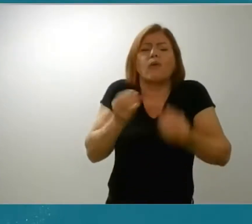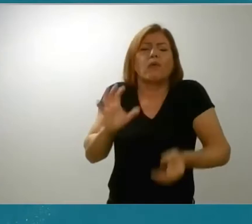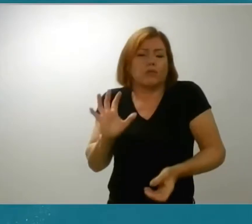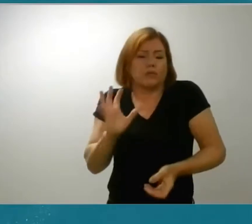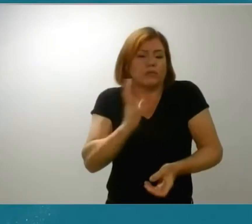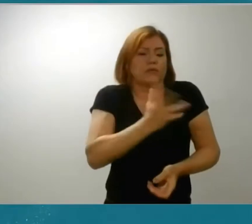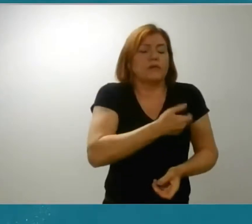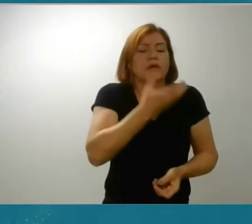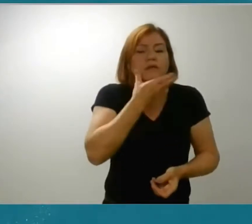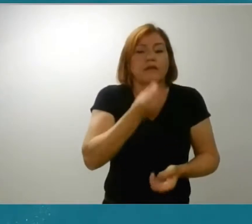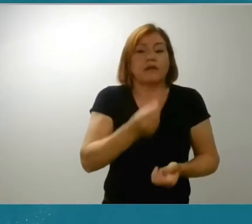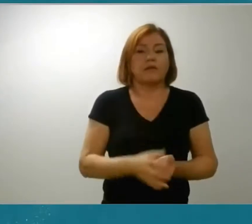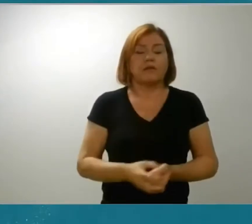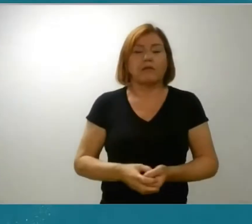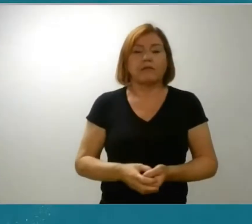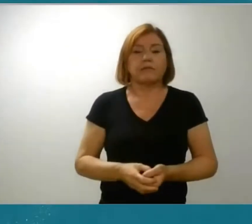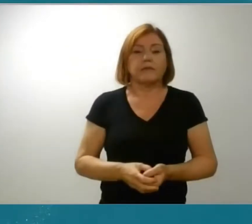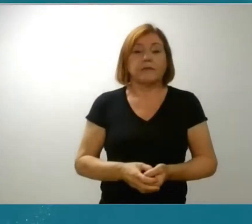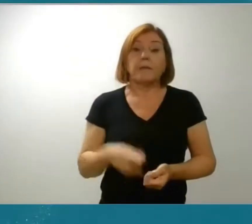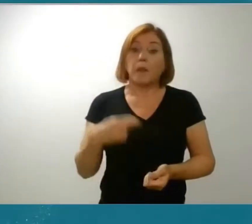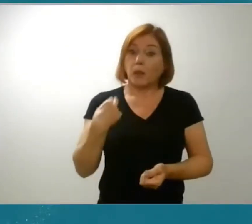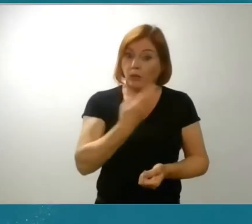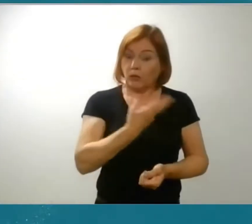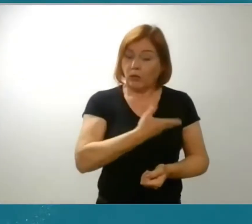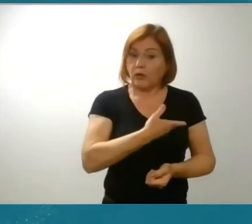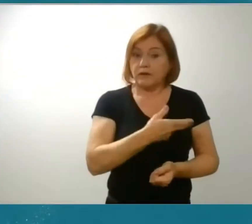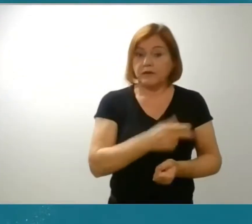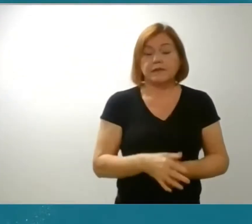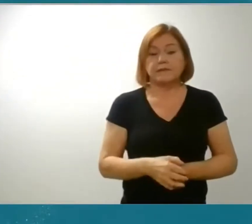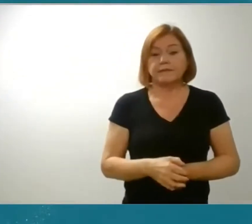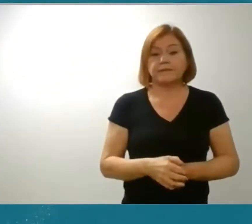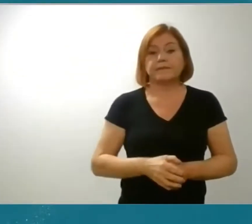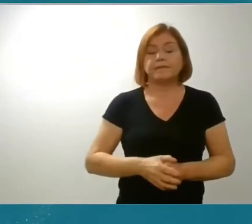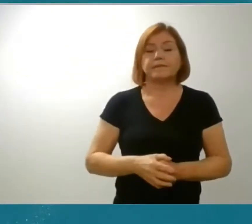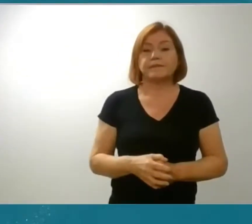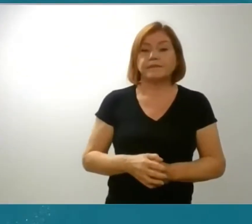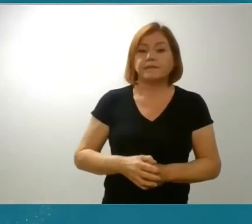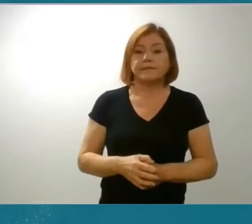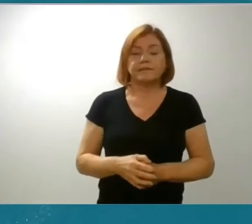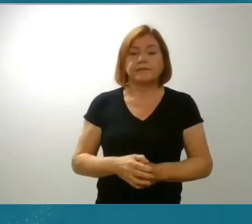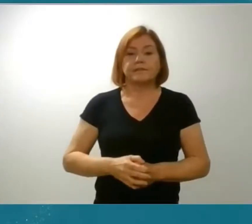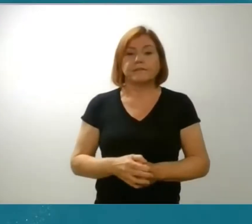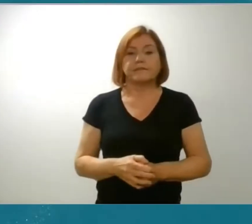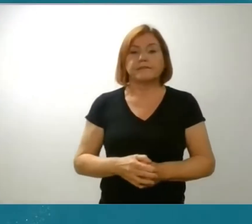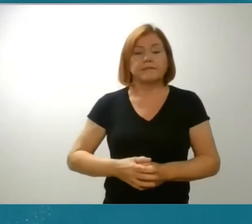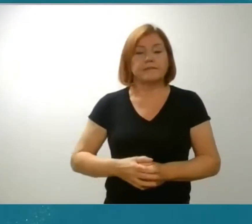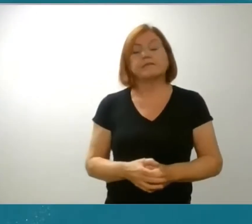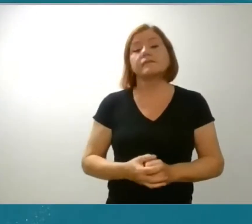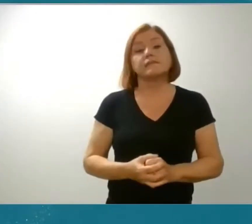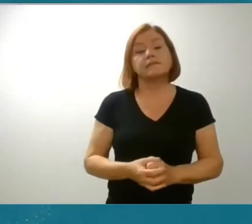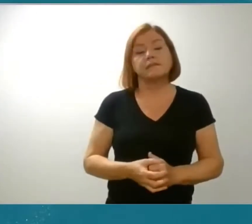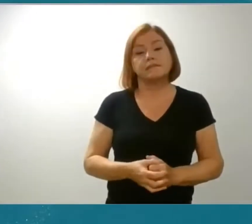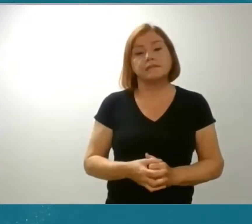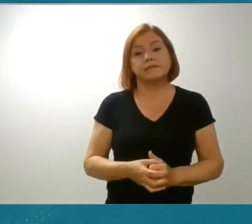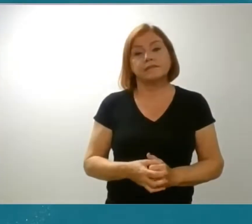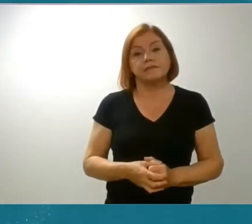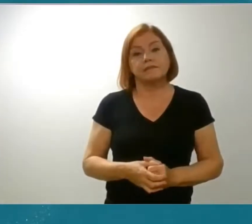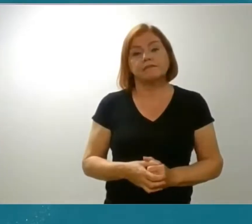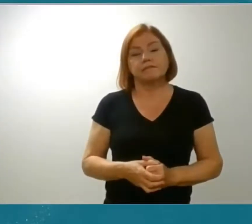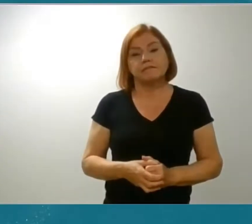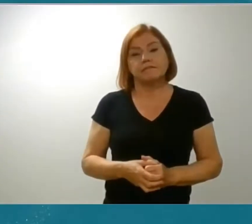E nós, geralmente, agora vou me dirigir para a audiência. Nós, geralmente, temos